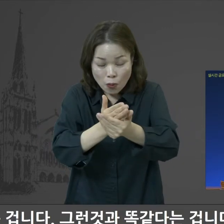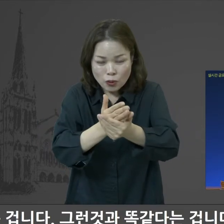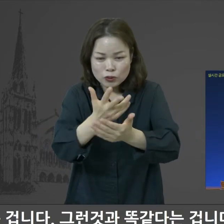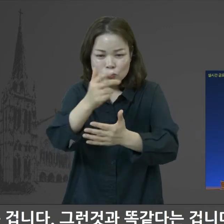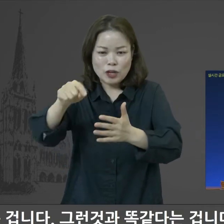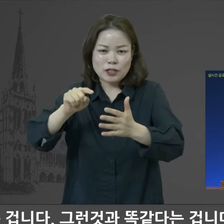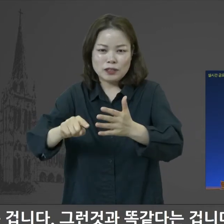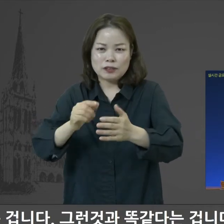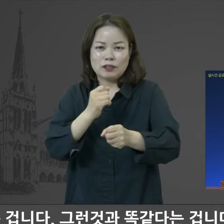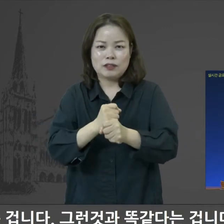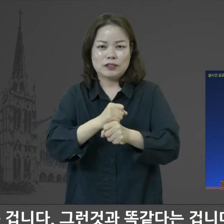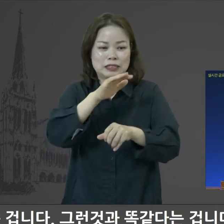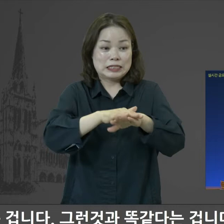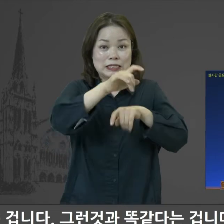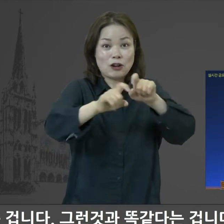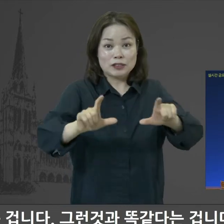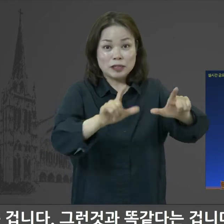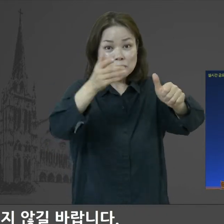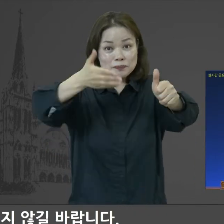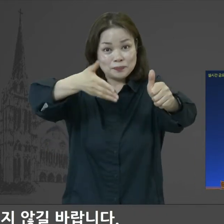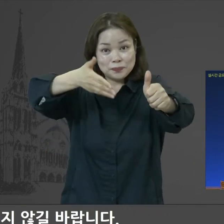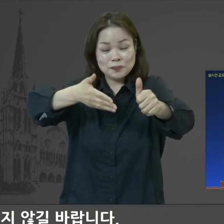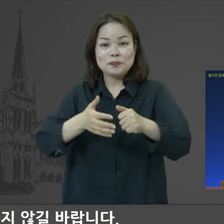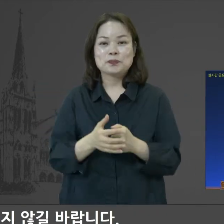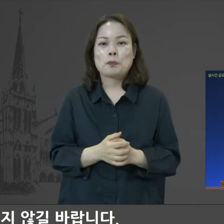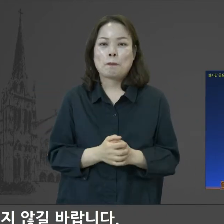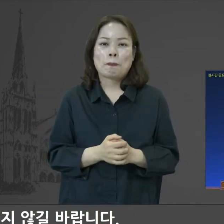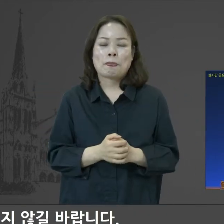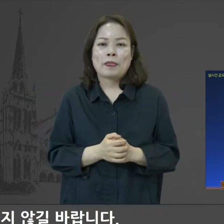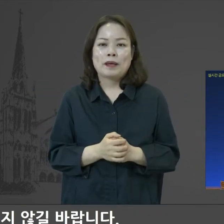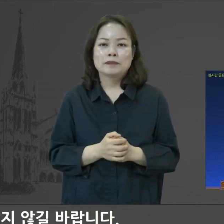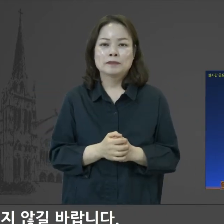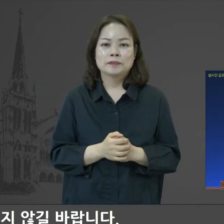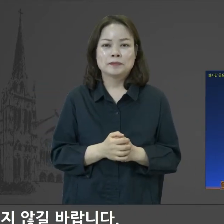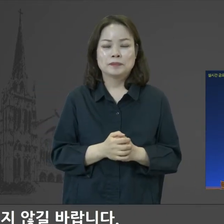소망합니다. 자, 그 다음에